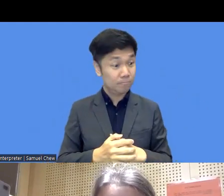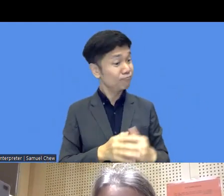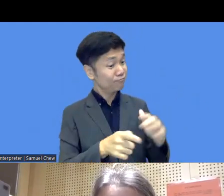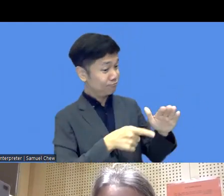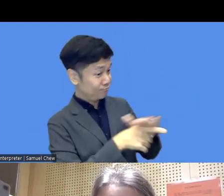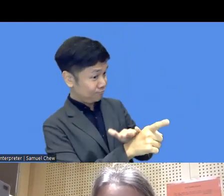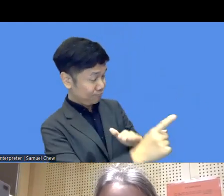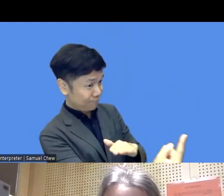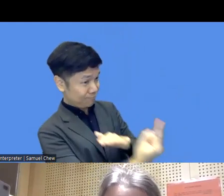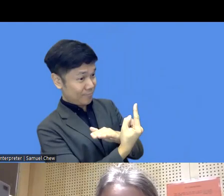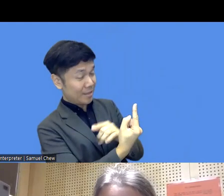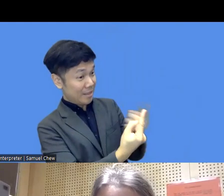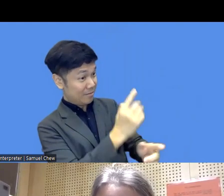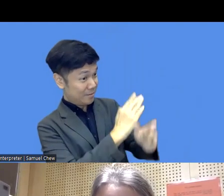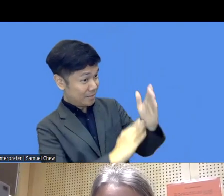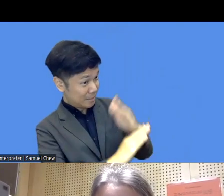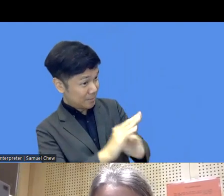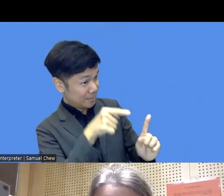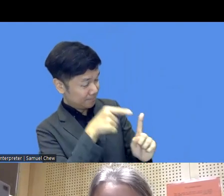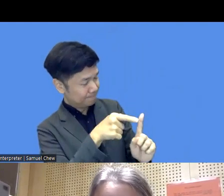eso significa